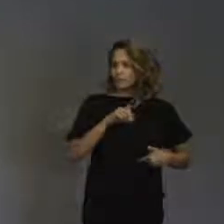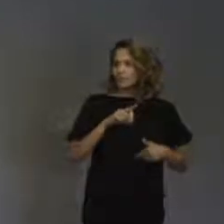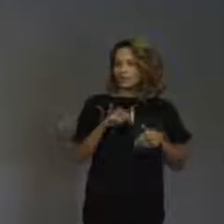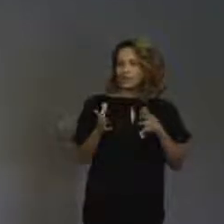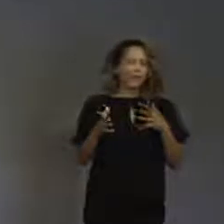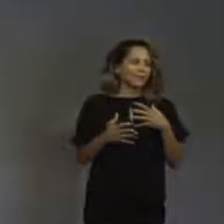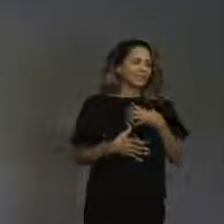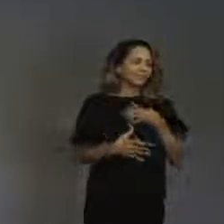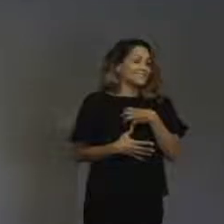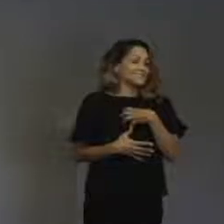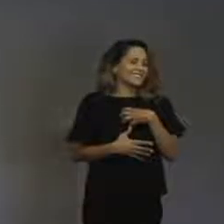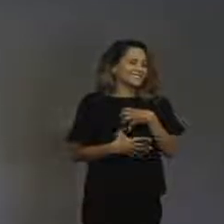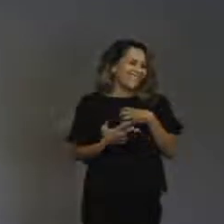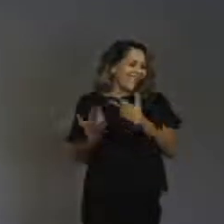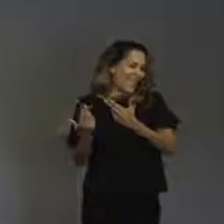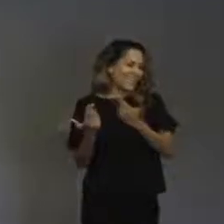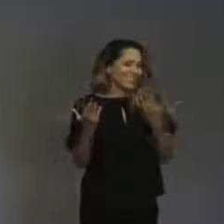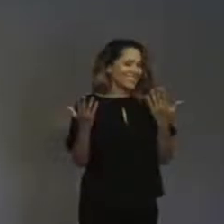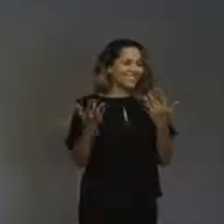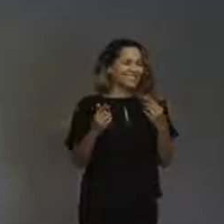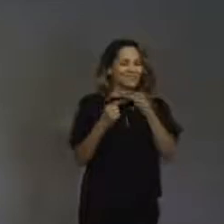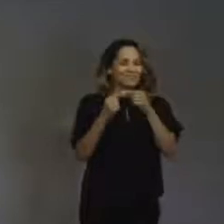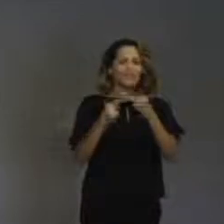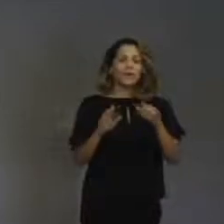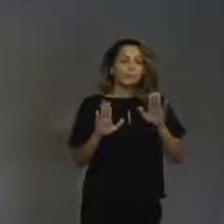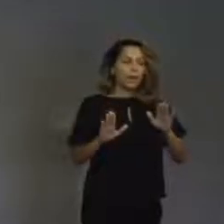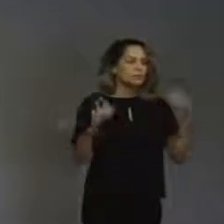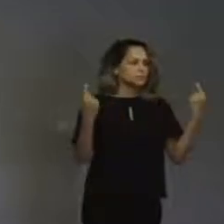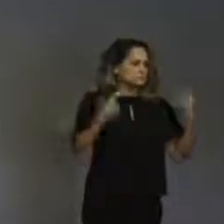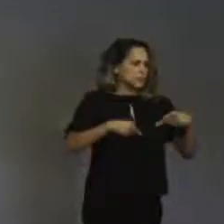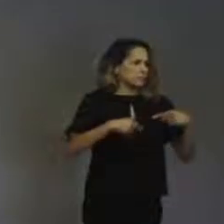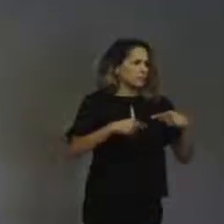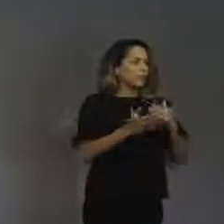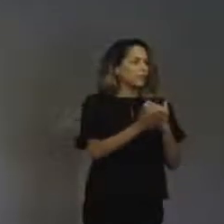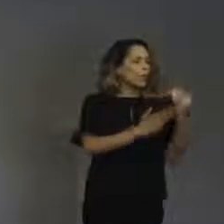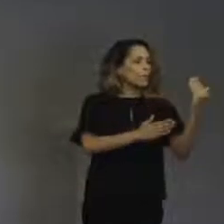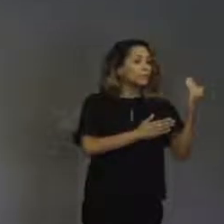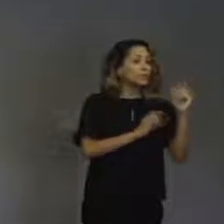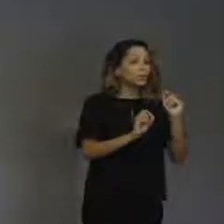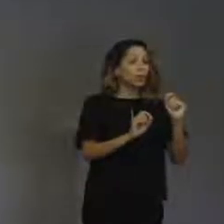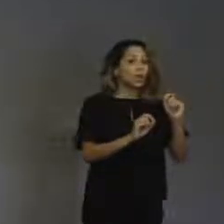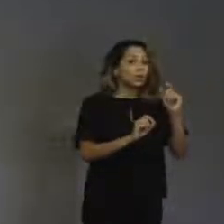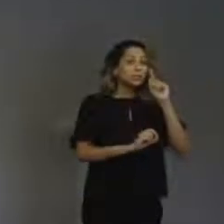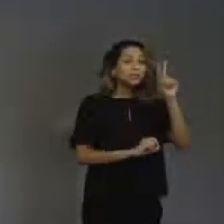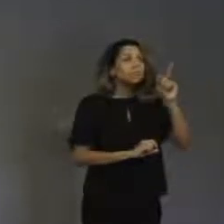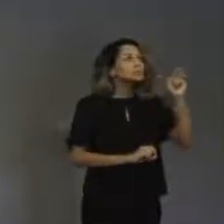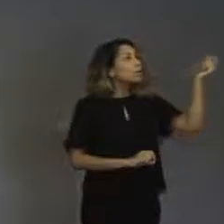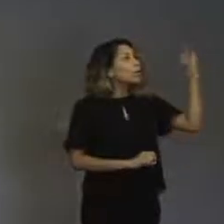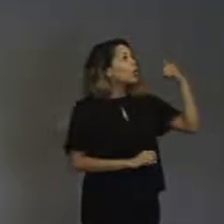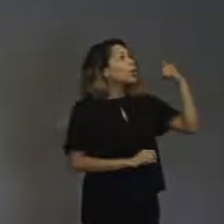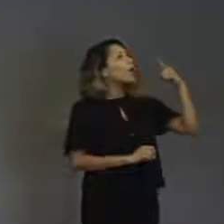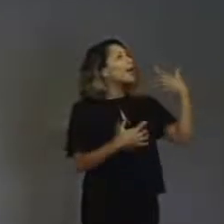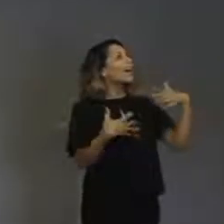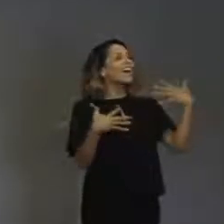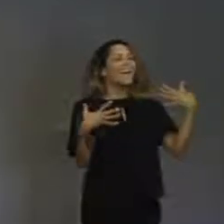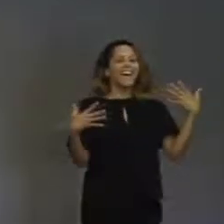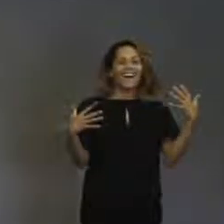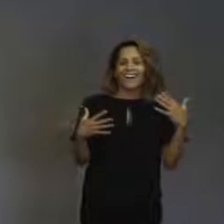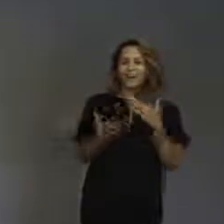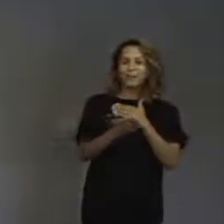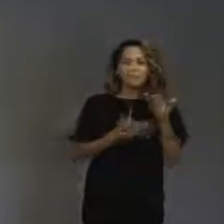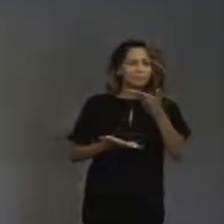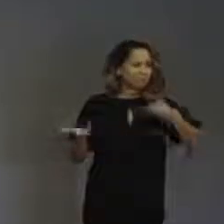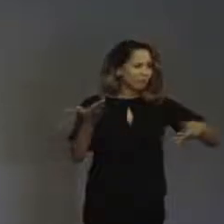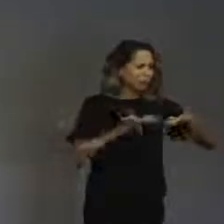casa. Mas é um desafio e começou realmente o dia de sol e a gente já ficou amiga, a gente já saiu